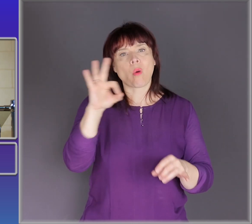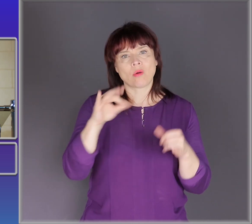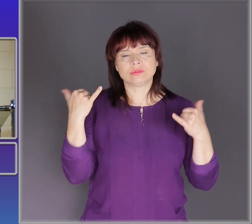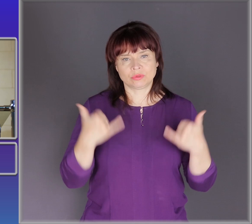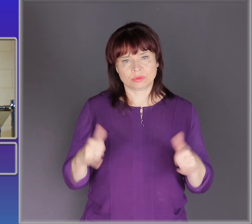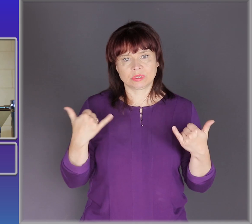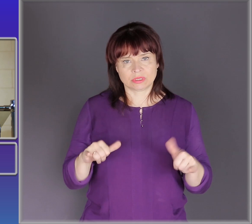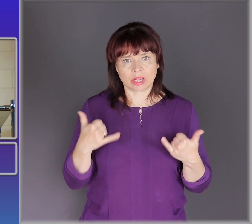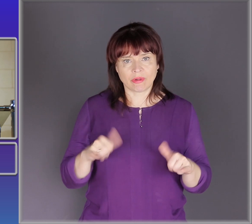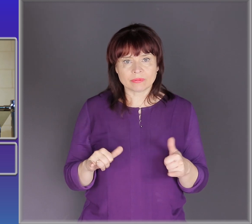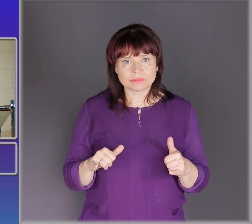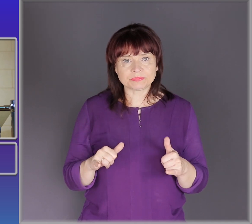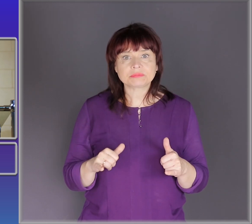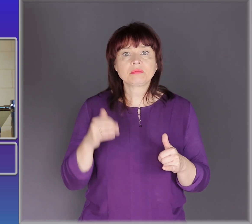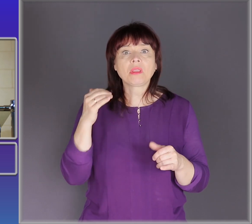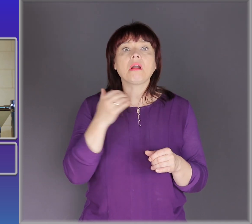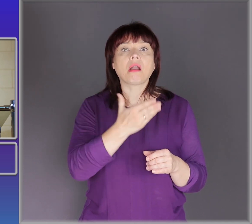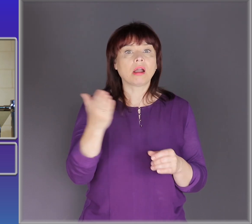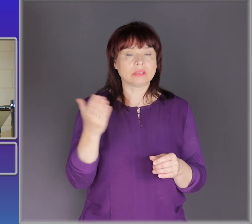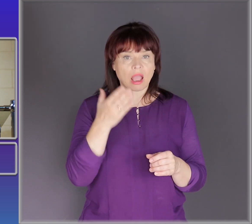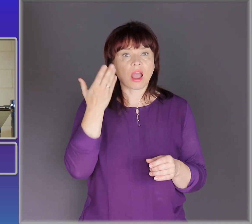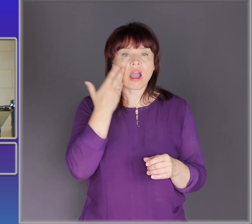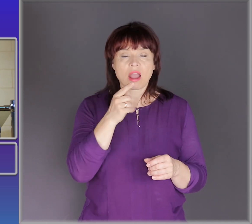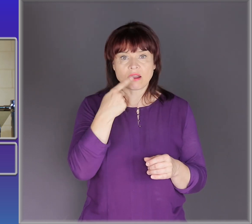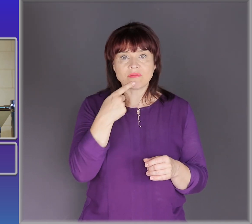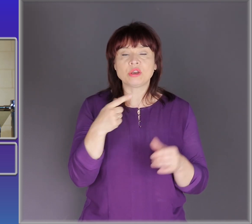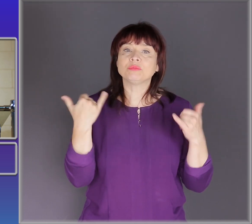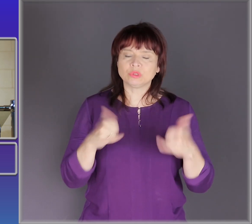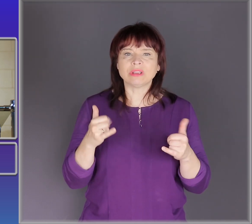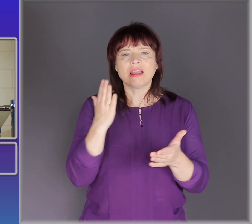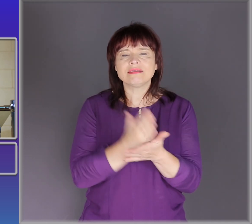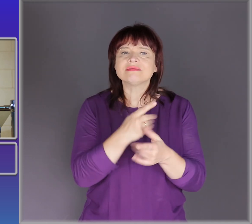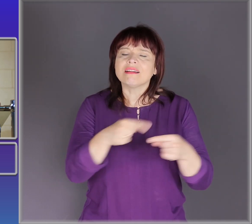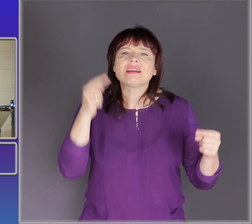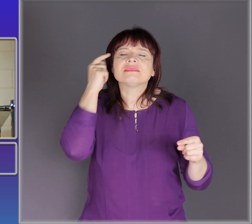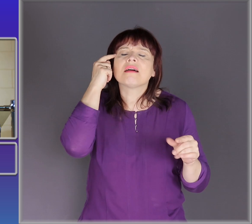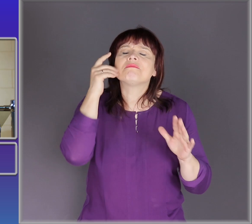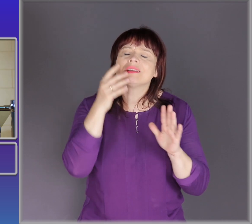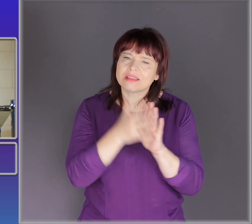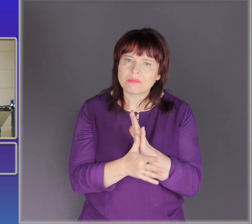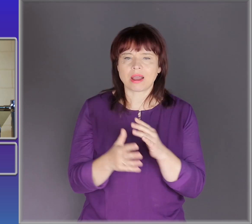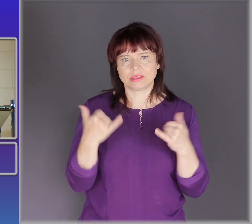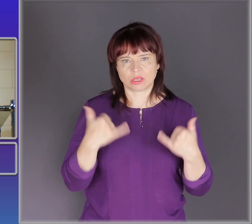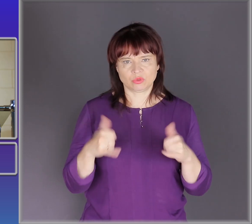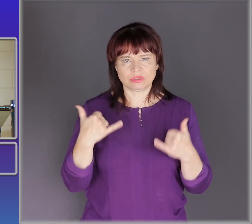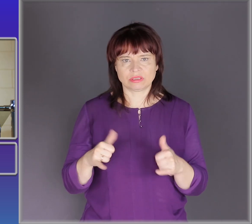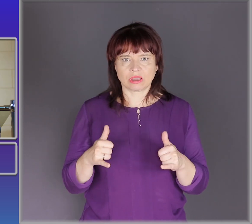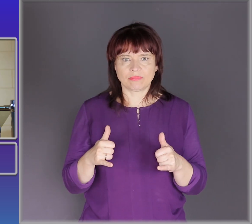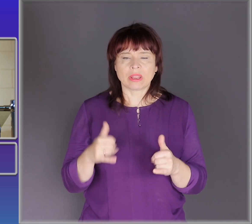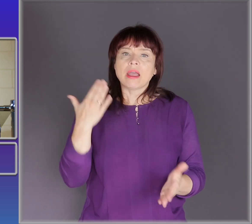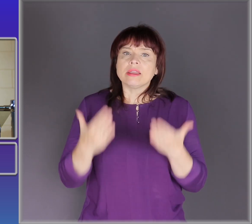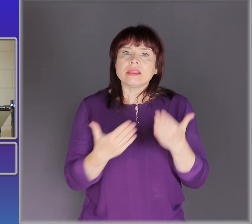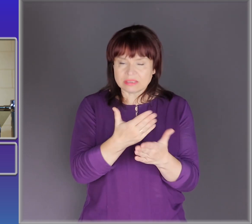продолжать эту мысль сегодня я хотел бы сказать что когда мы говорим о чудесах есть разные взгляды есть разные подходы в